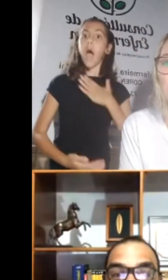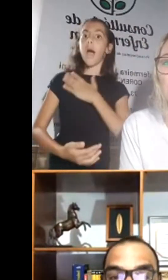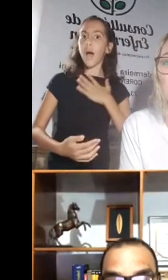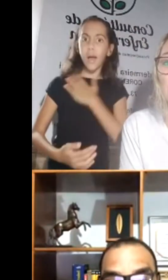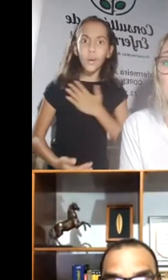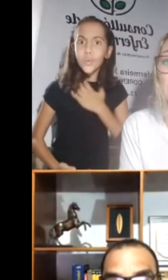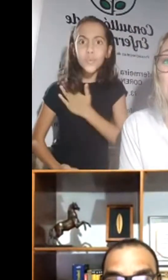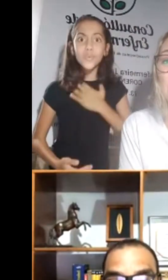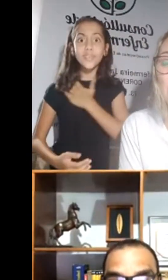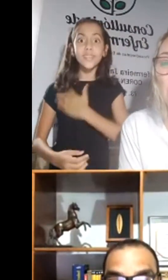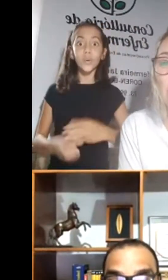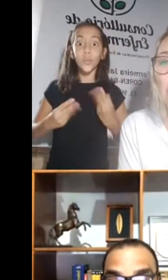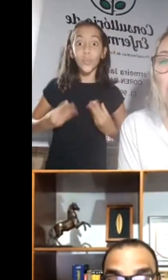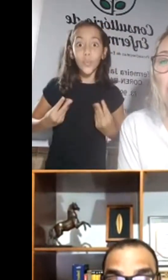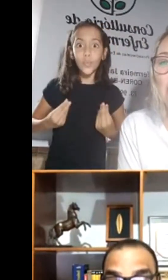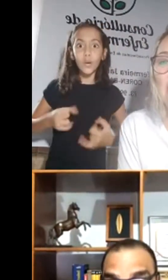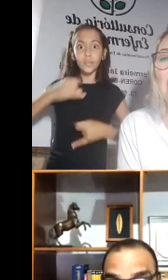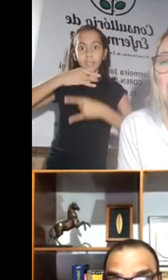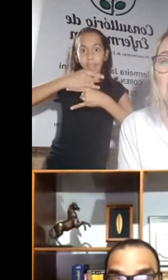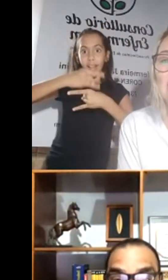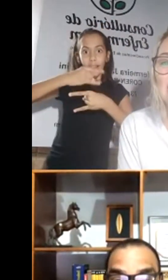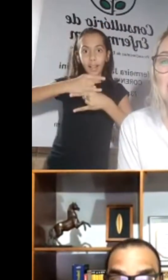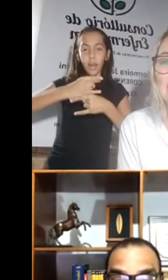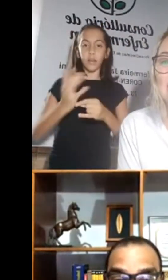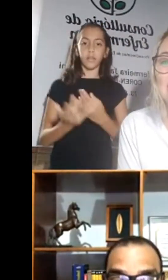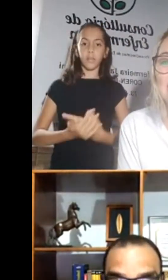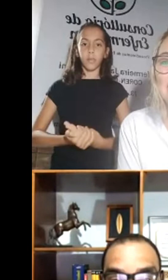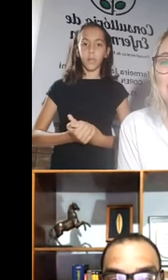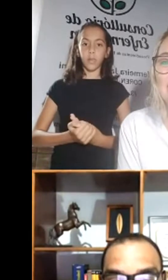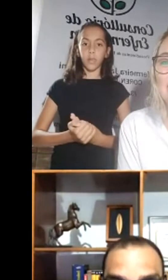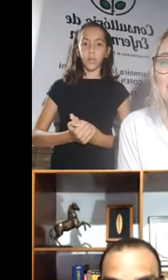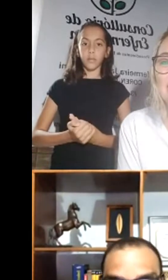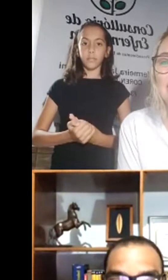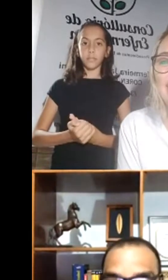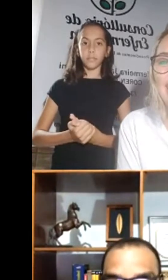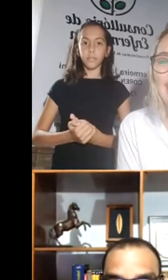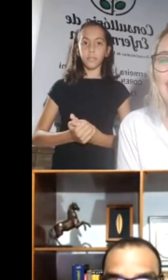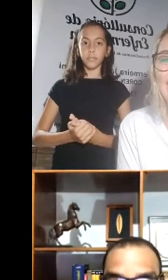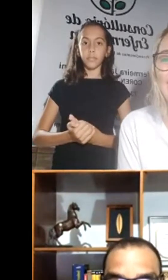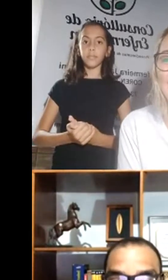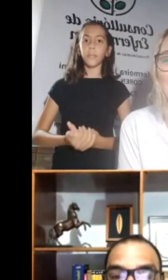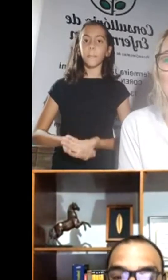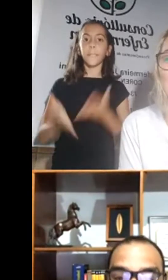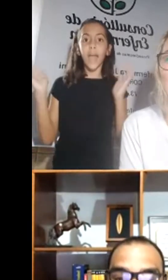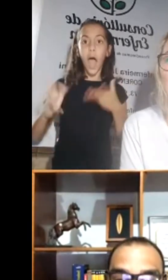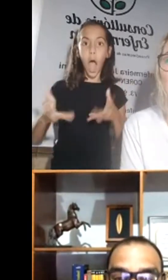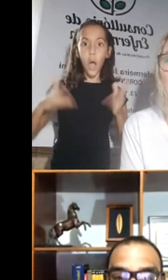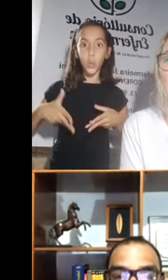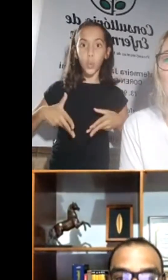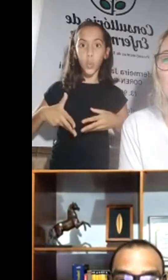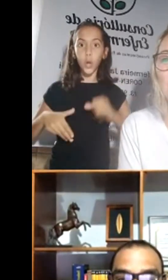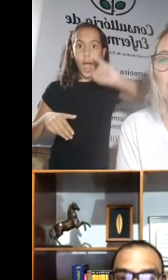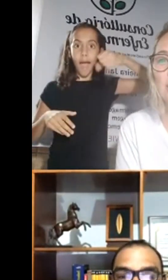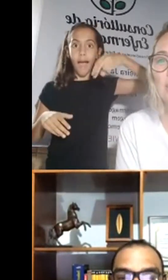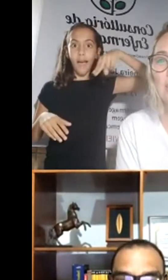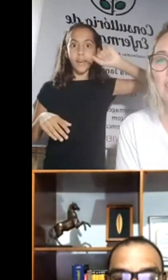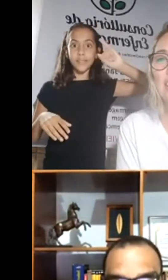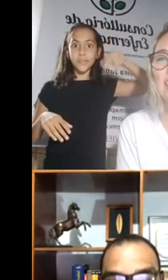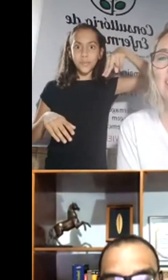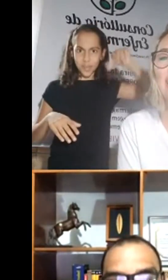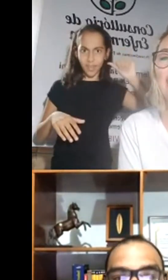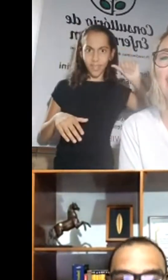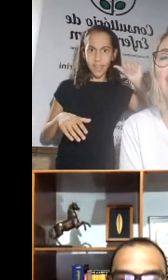você começou com um pouco de receio e depois, agora deslanchou. Eu dava alguns toques, mas agora eu acho que eu vou pedir alguns toques para